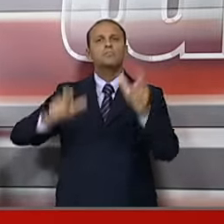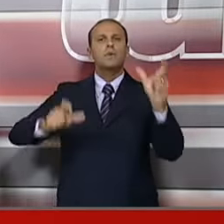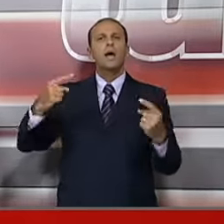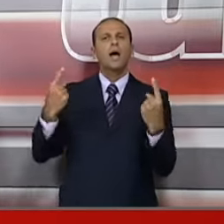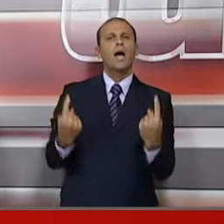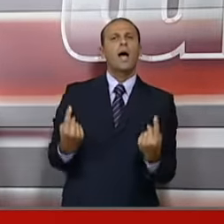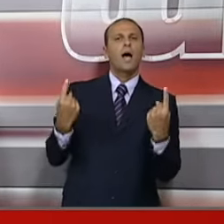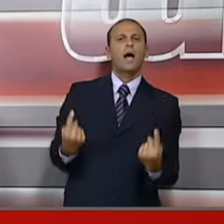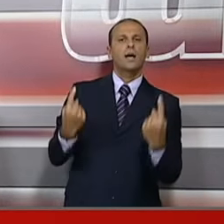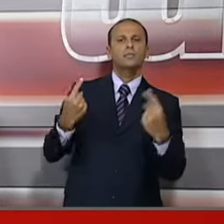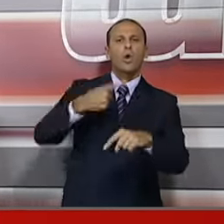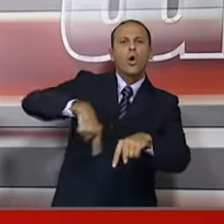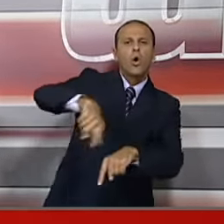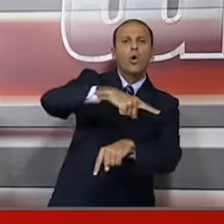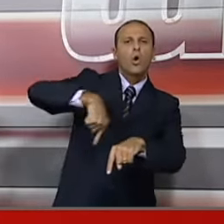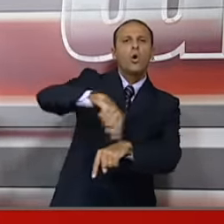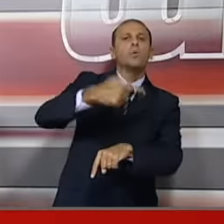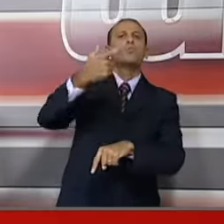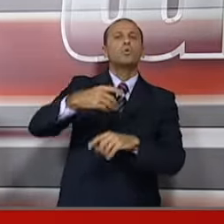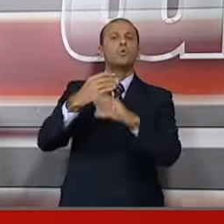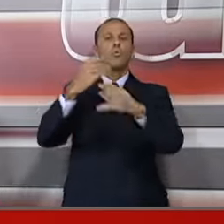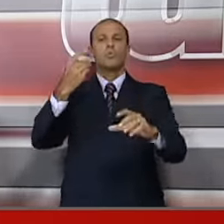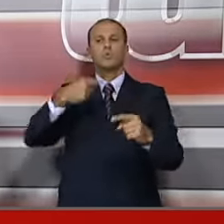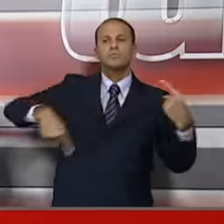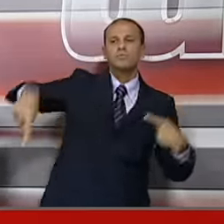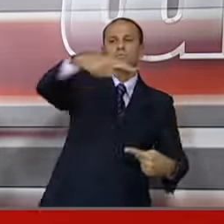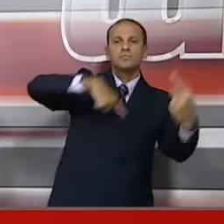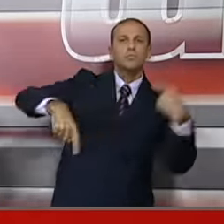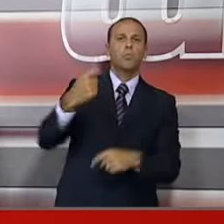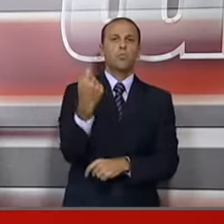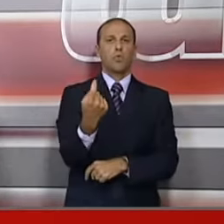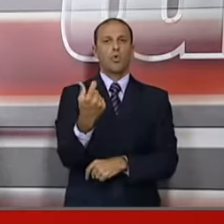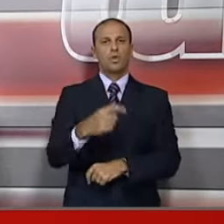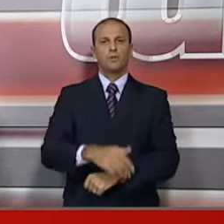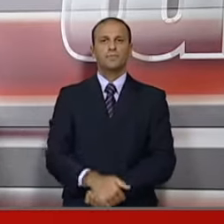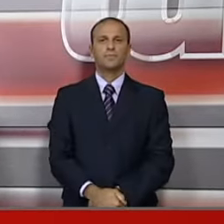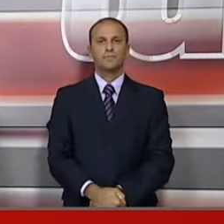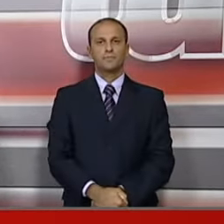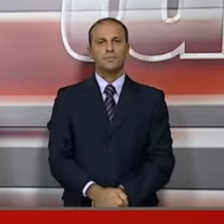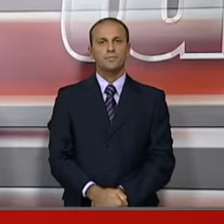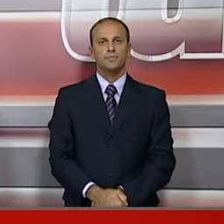hanno atteso per ore l'arrivo dei pochi autobus in